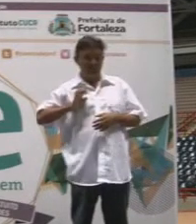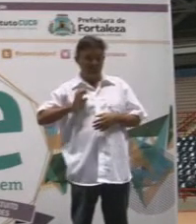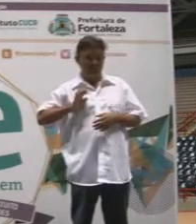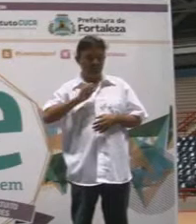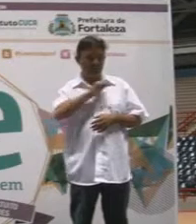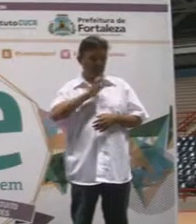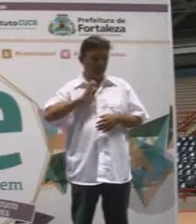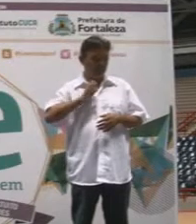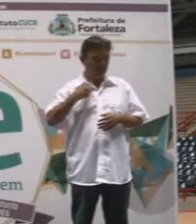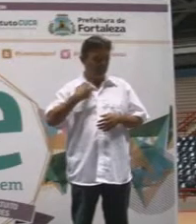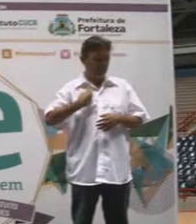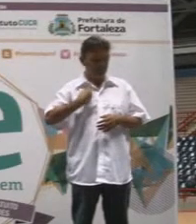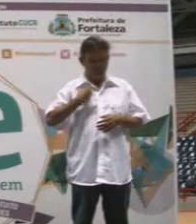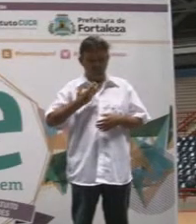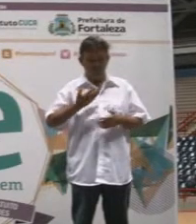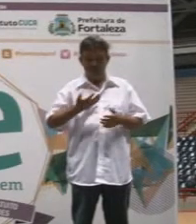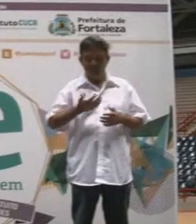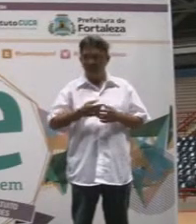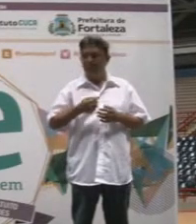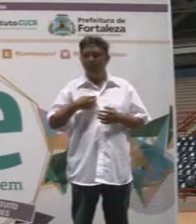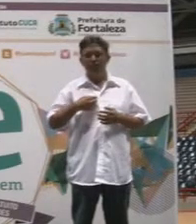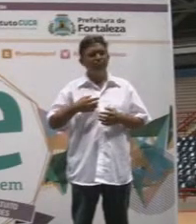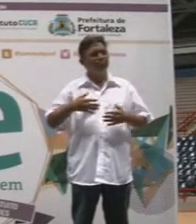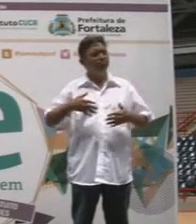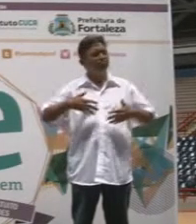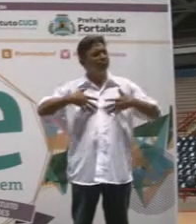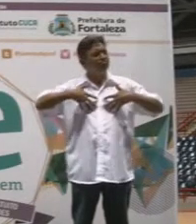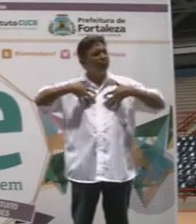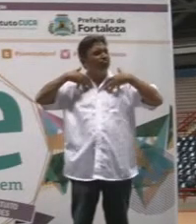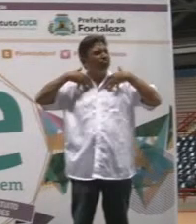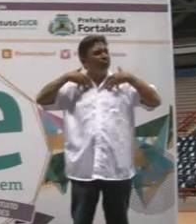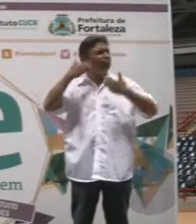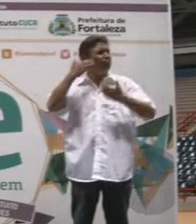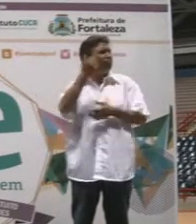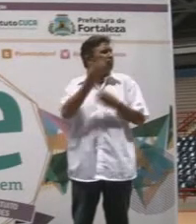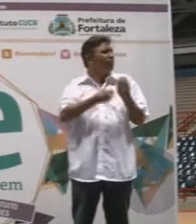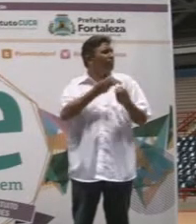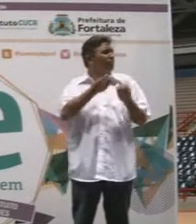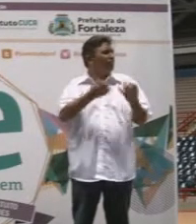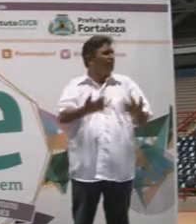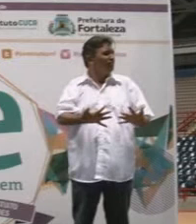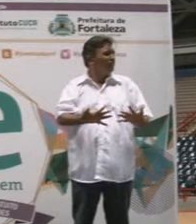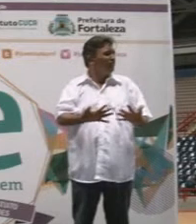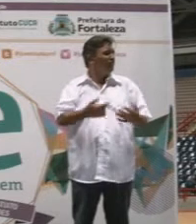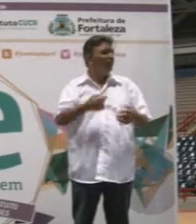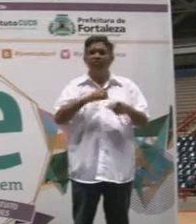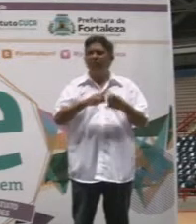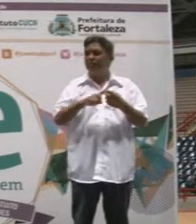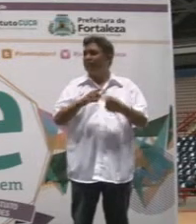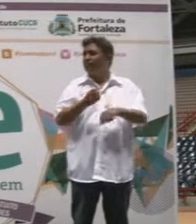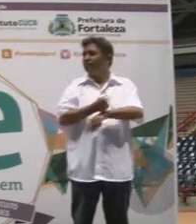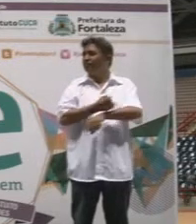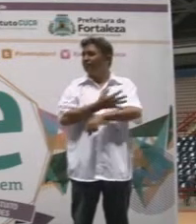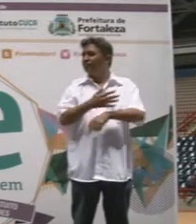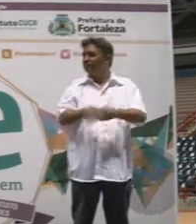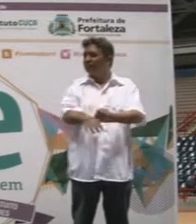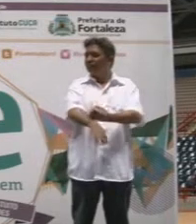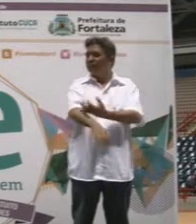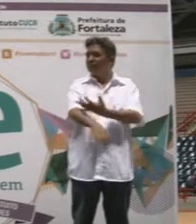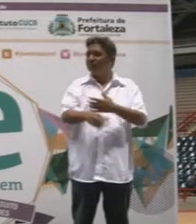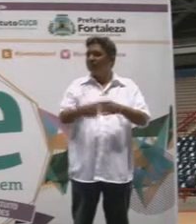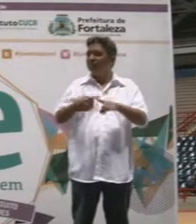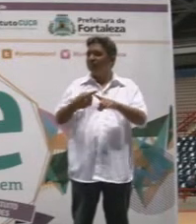Enem, é fantástico. Eu não sei como explicar não. Eu estou até assim um pouquinho emocionado. Porque eu cheguei